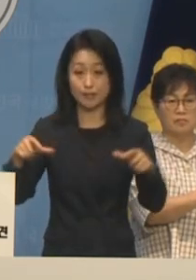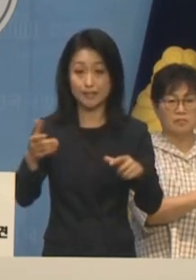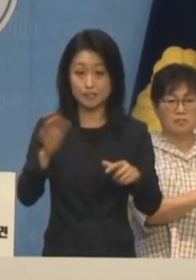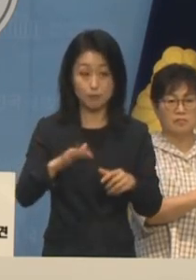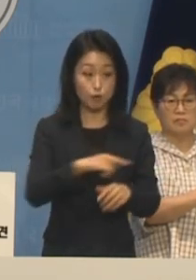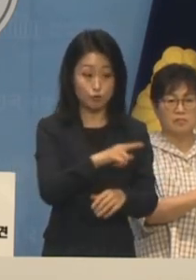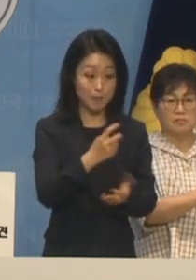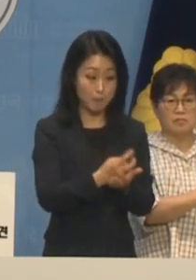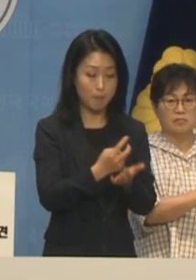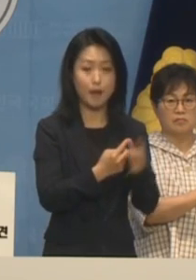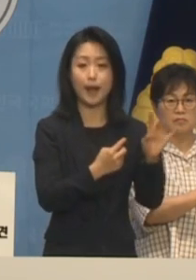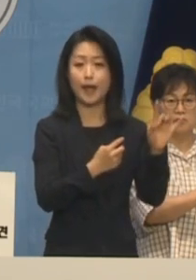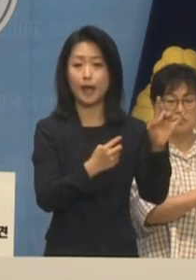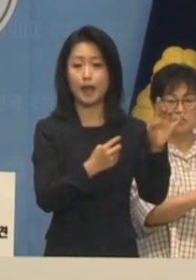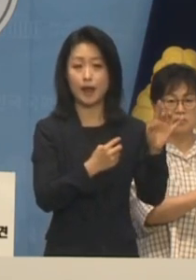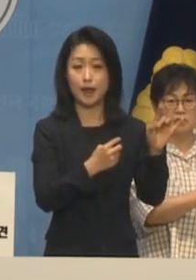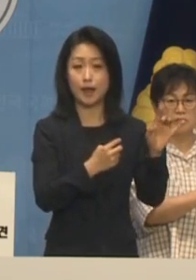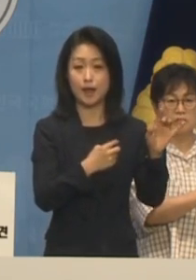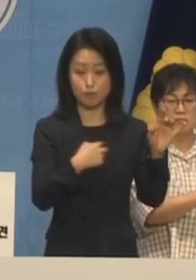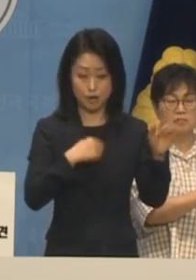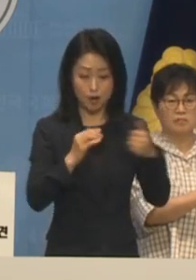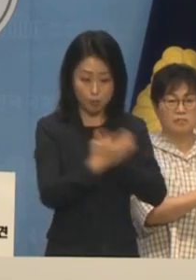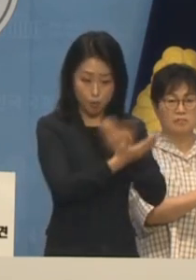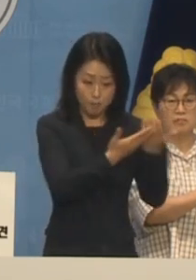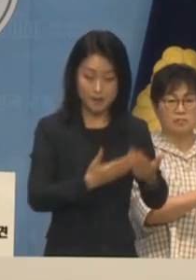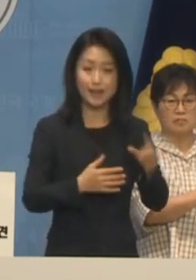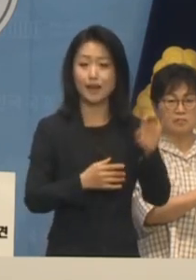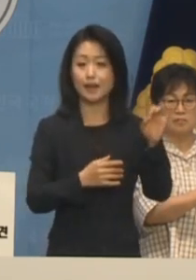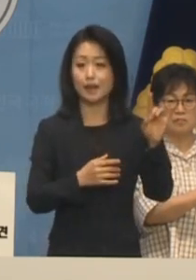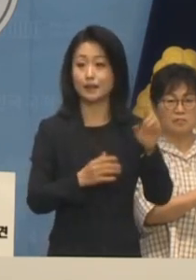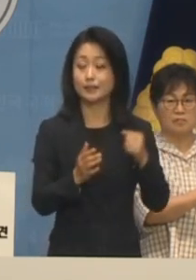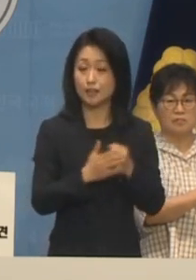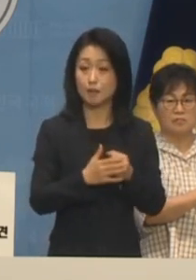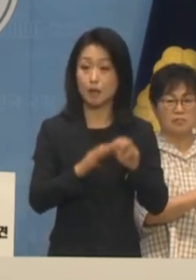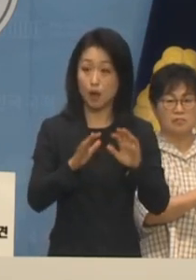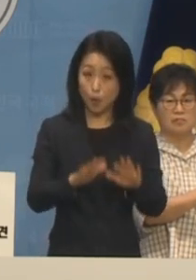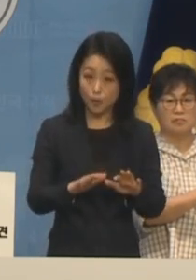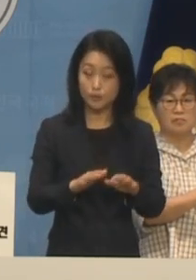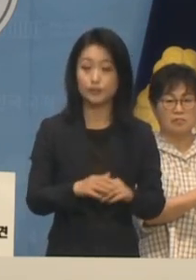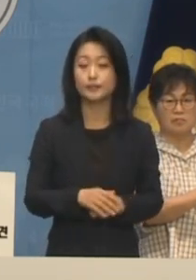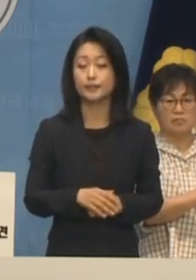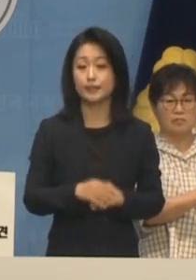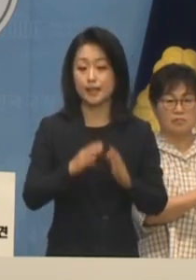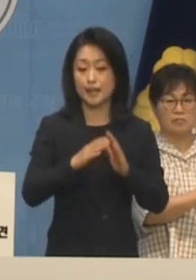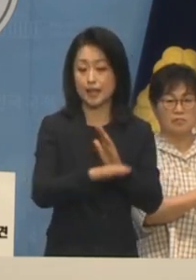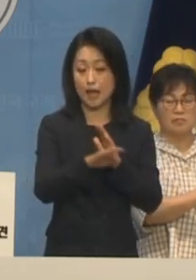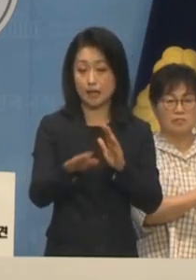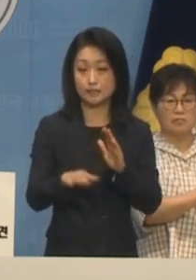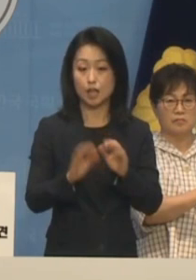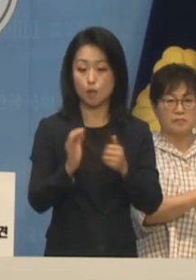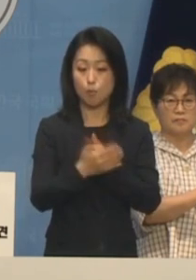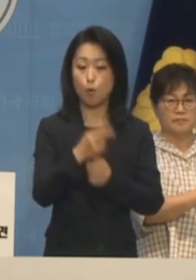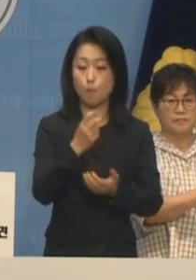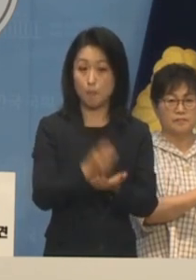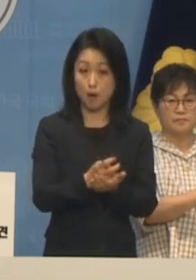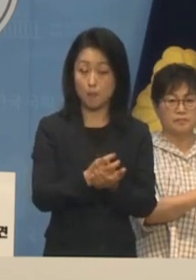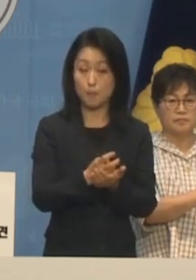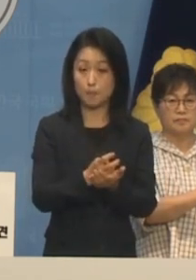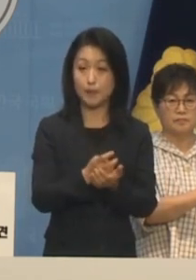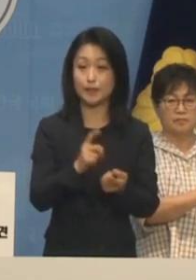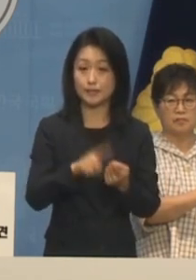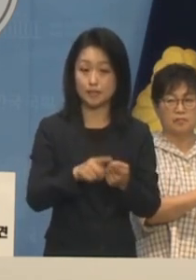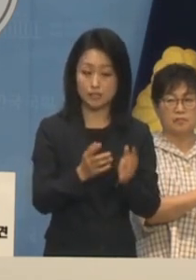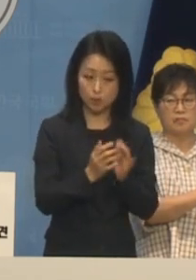하나도 없습니다. 이 점에서 오늘 가사근로자법 활성화의 기반 조성을 위해 근로자뿐